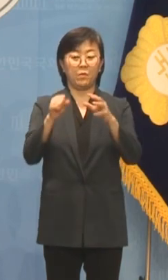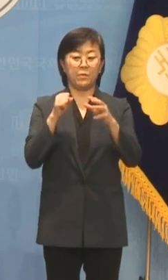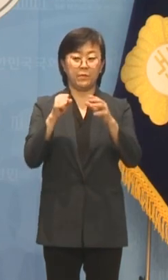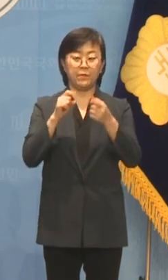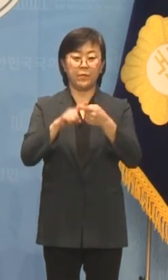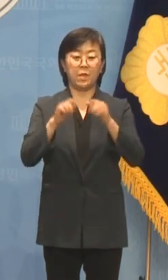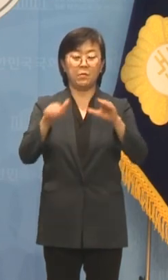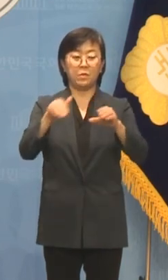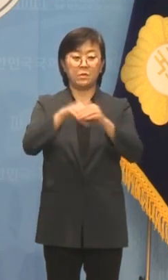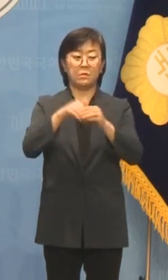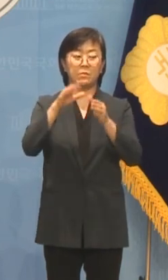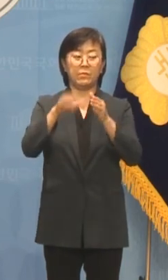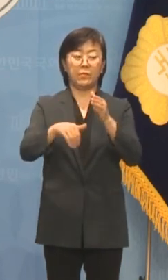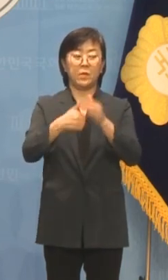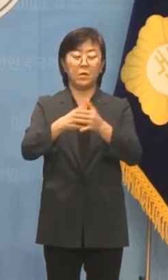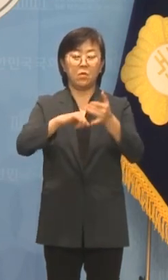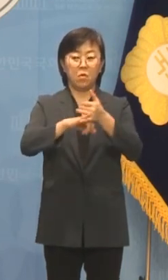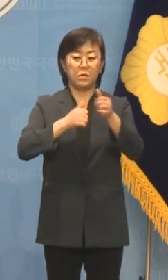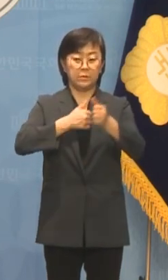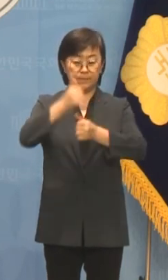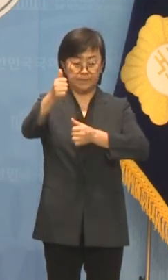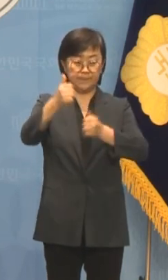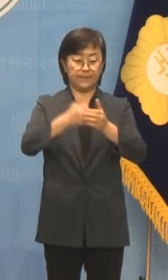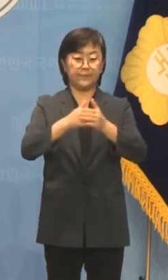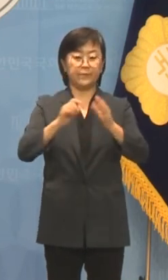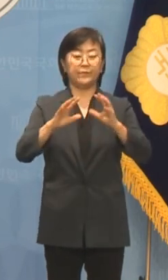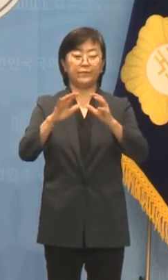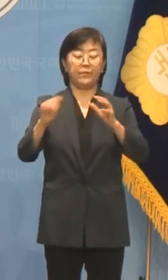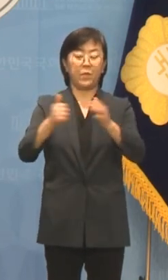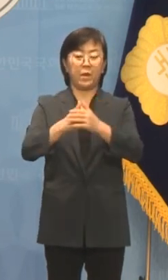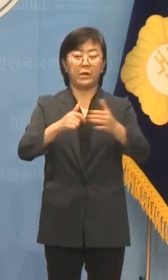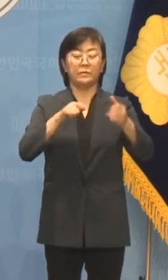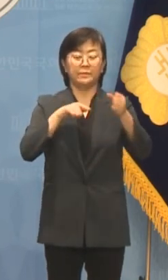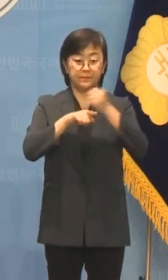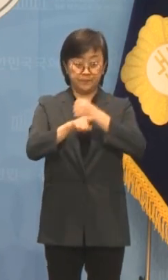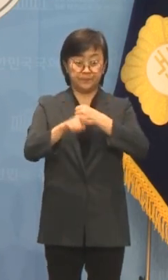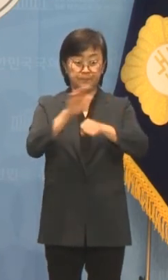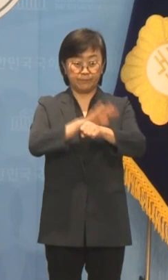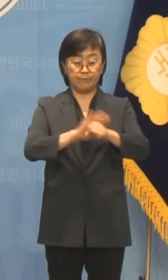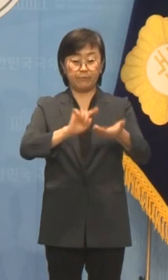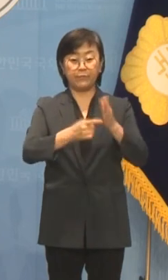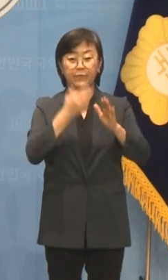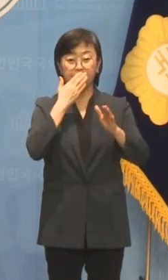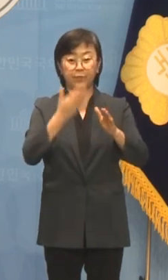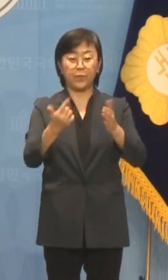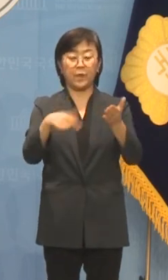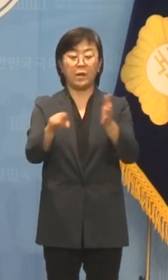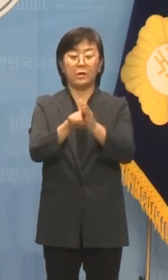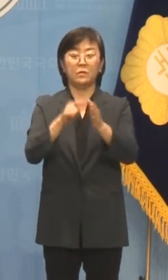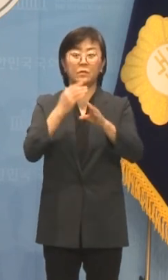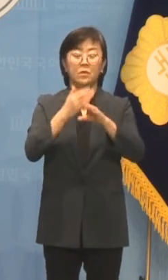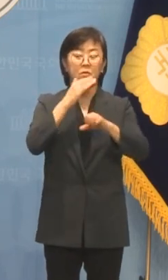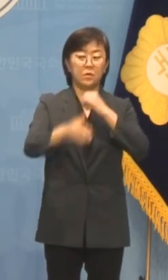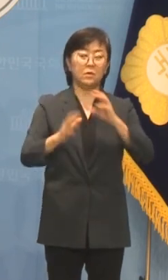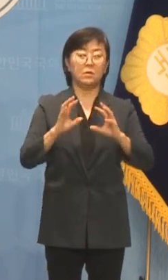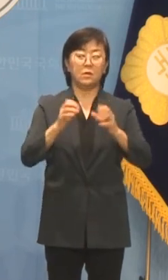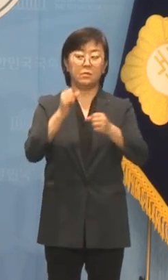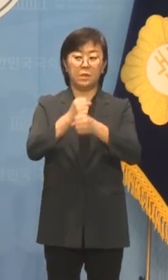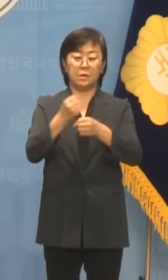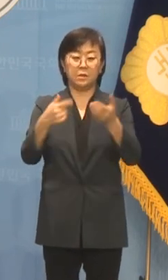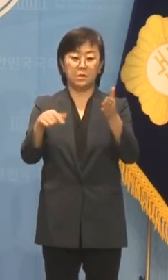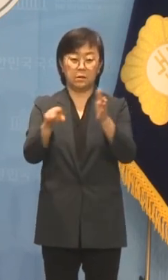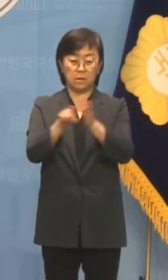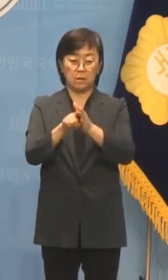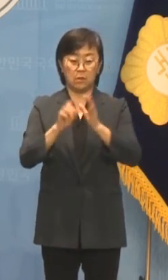국민의힘은 이번 총선에서 반드시 승리하여 국민의 의사가 제대로 반영될 수 있는 민주주의 국가를 만드는